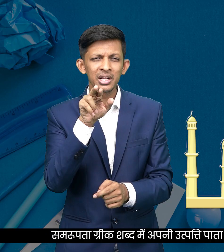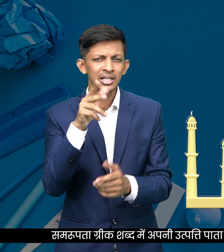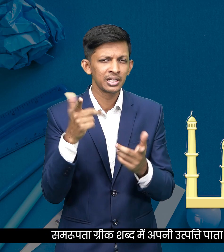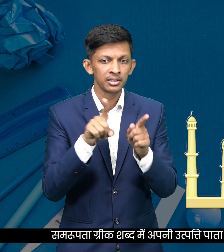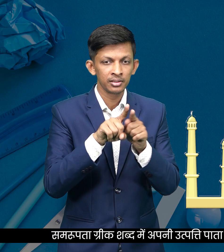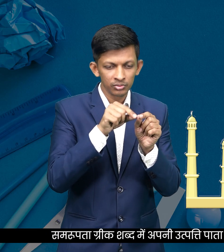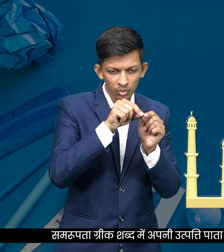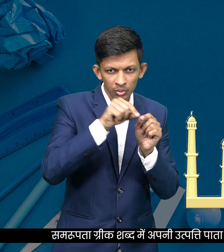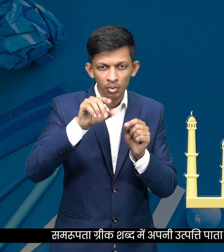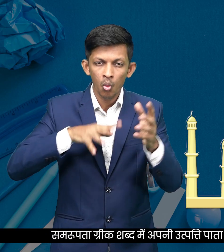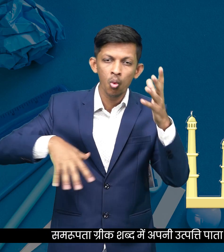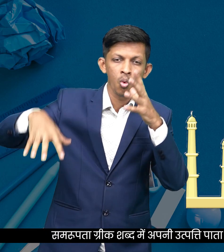के लिए।